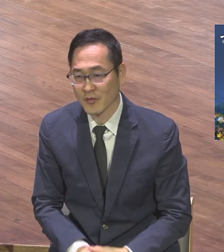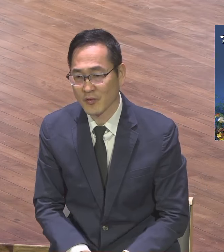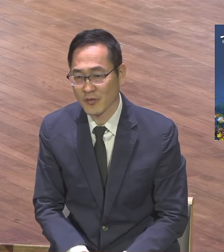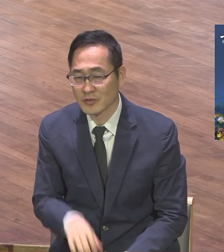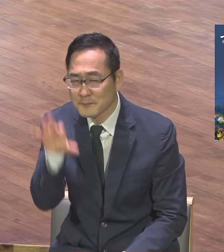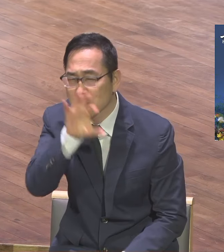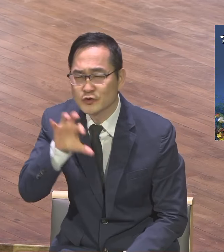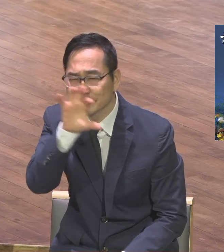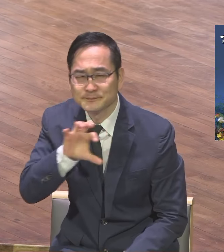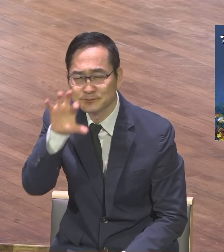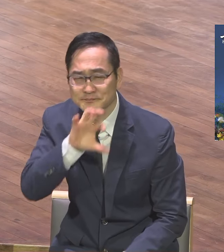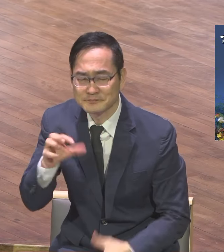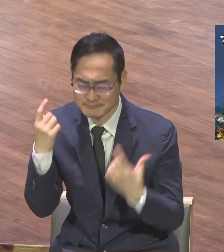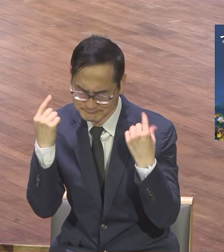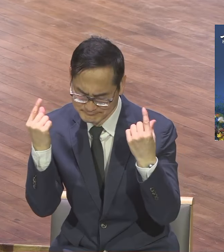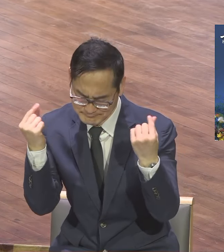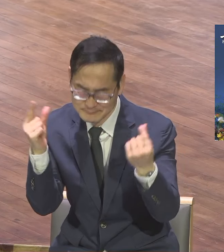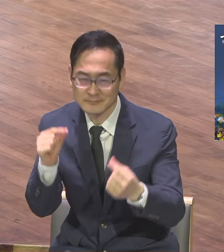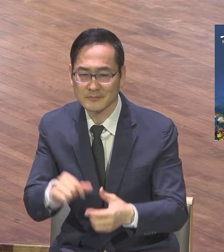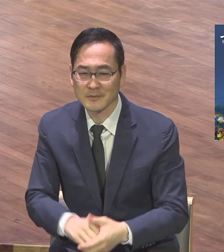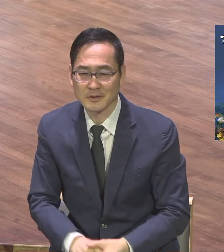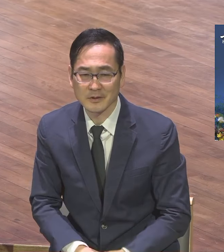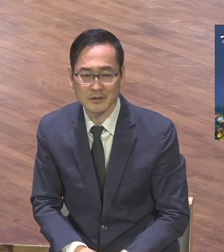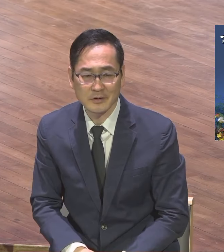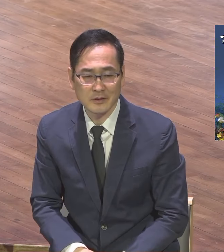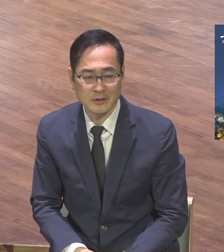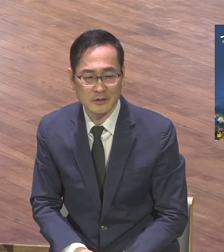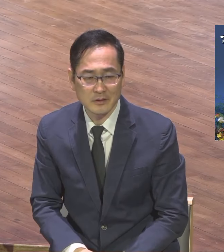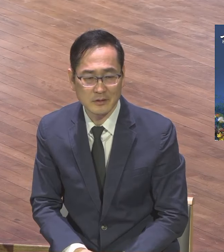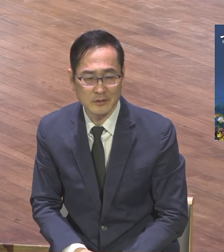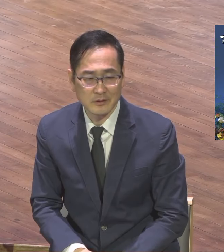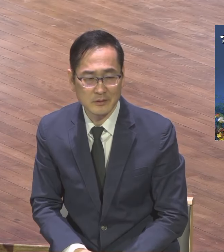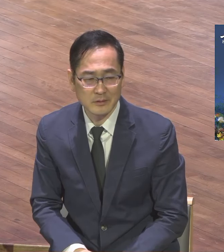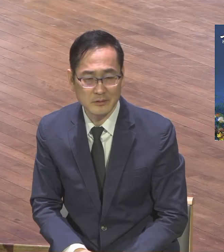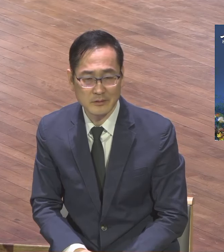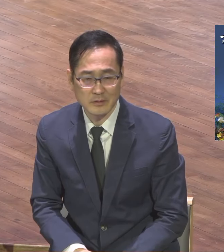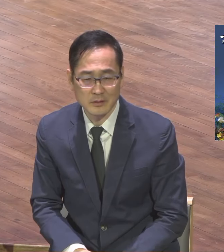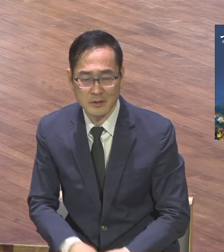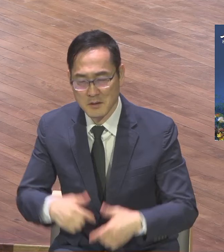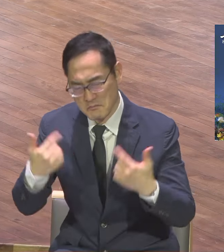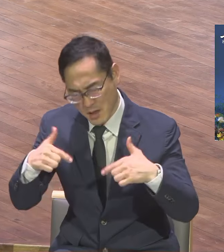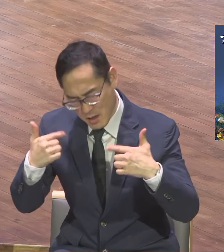똑같은 연습을 합니다.